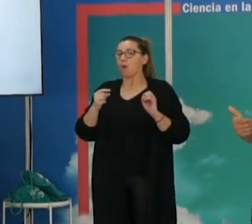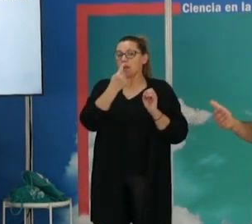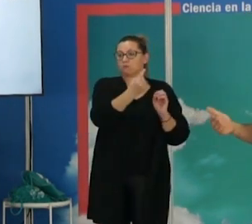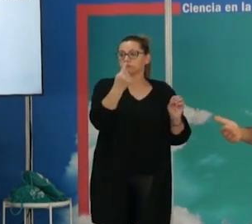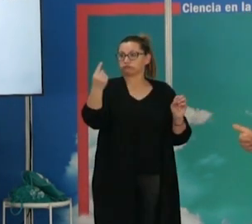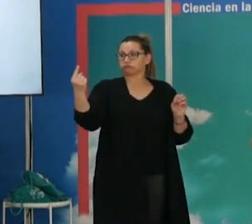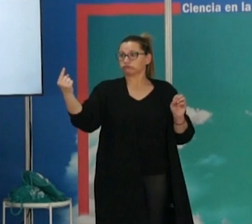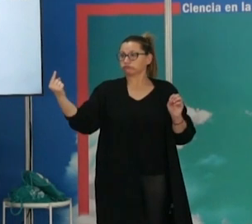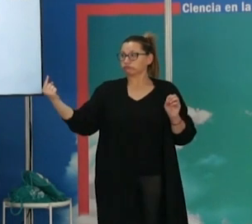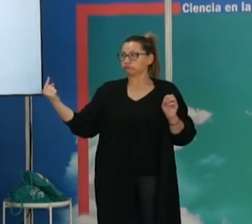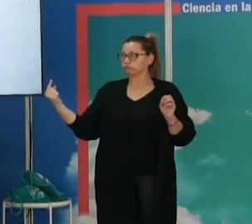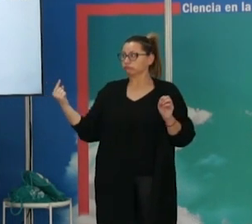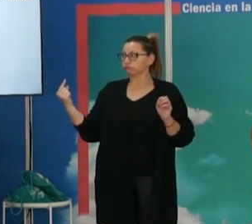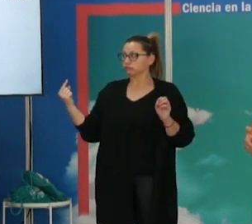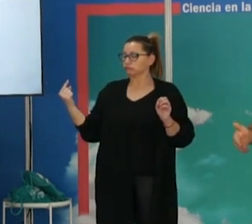individuos